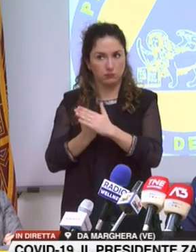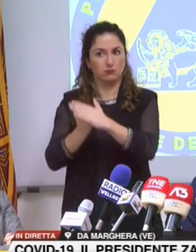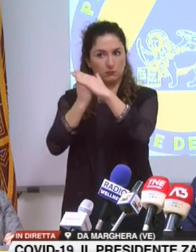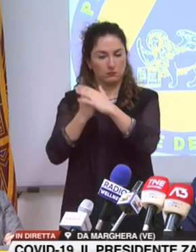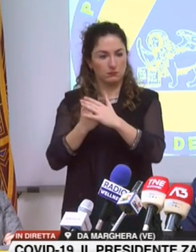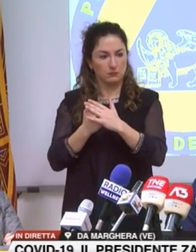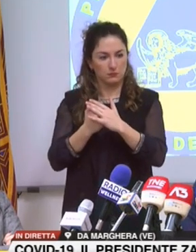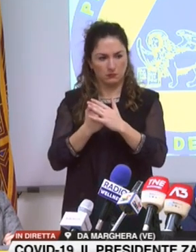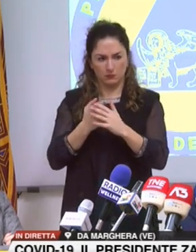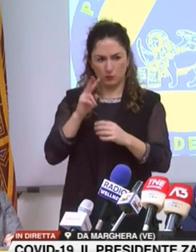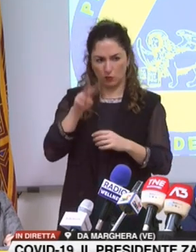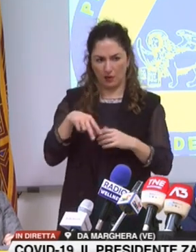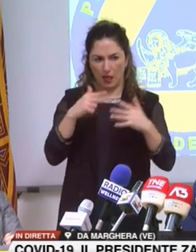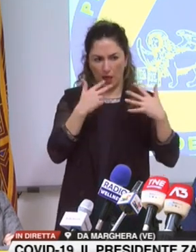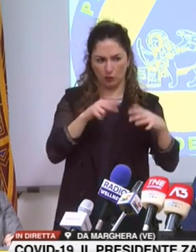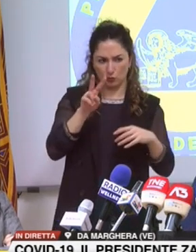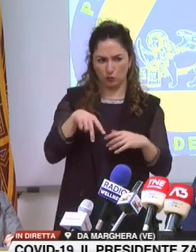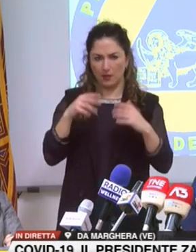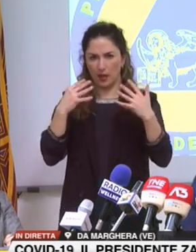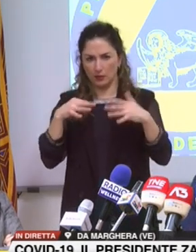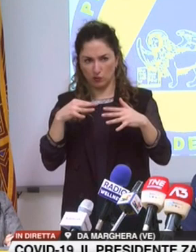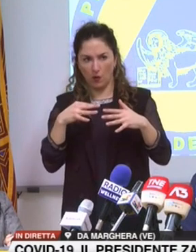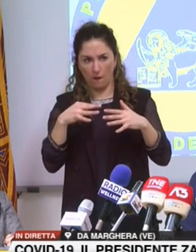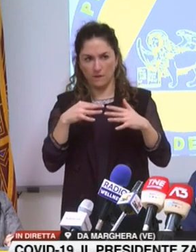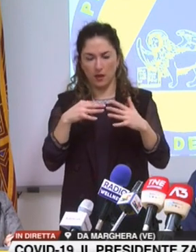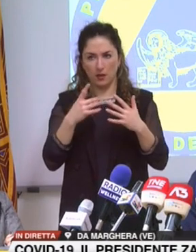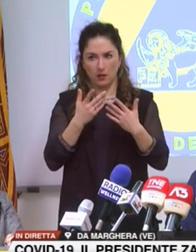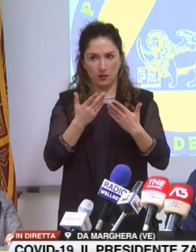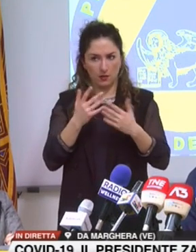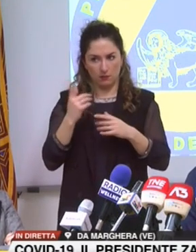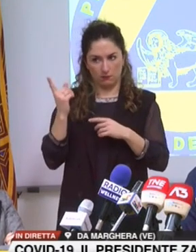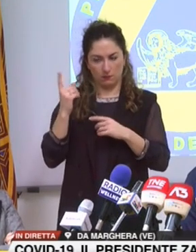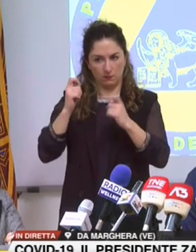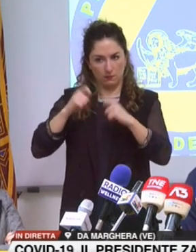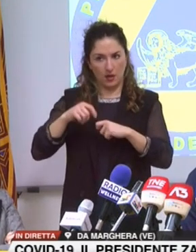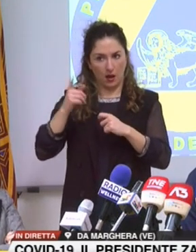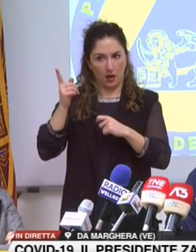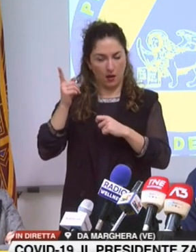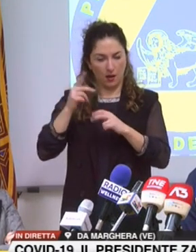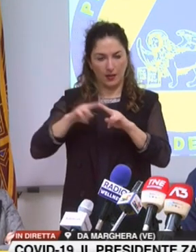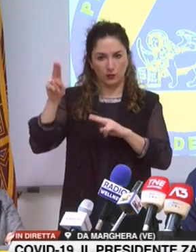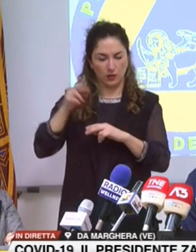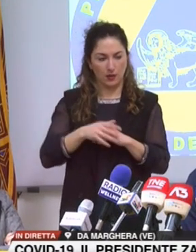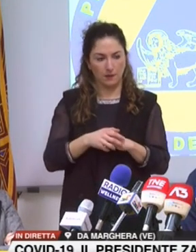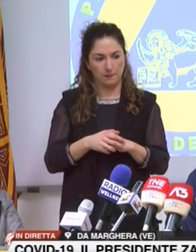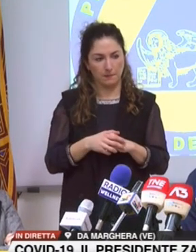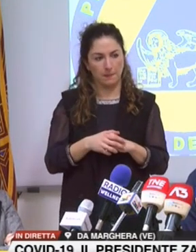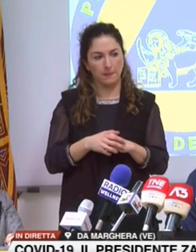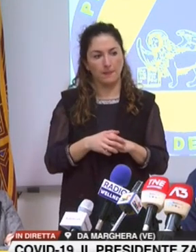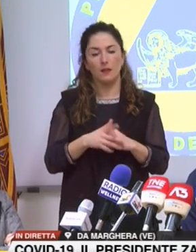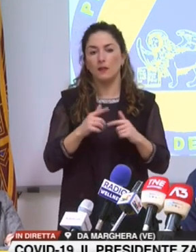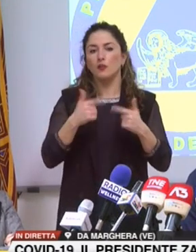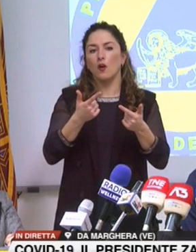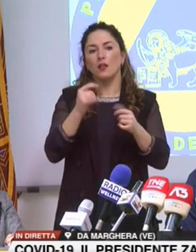mi risulta dal 2018-2019, l'anagrafe nazionale. Aggiungo alcuni dettagli sul software a livello generale,